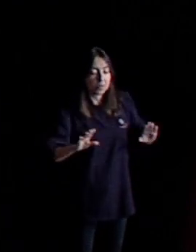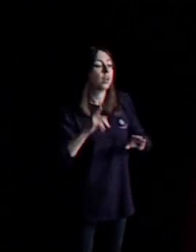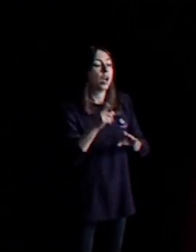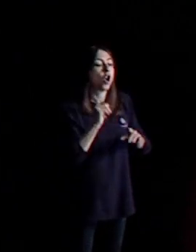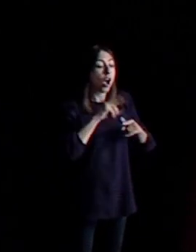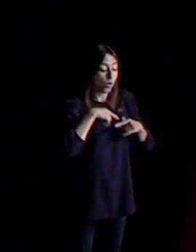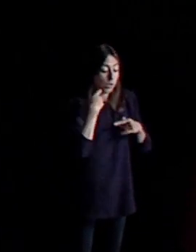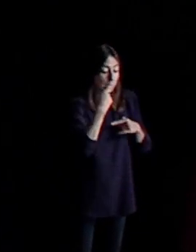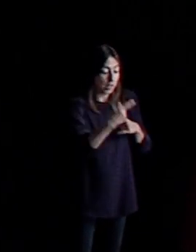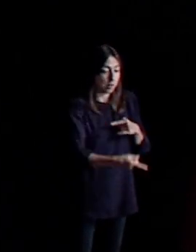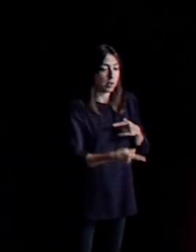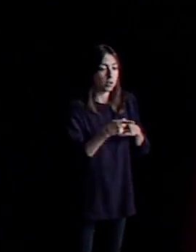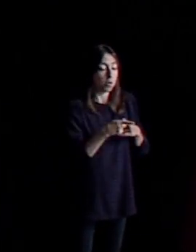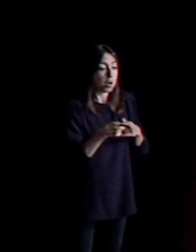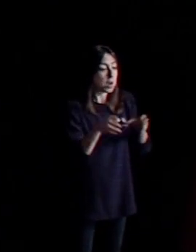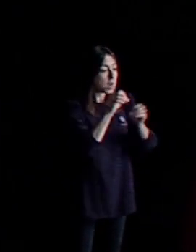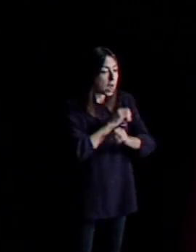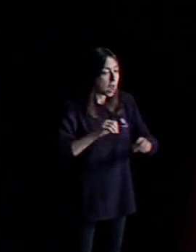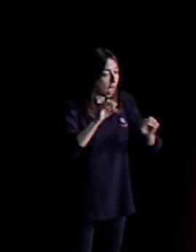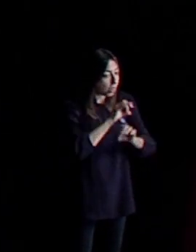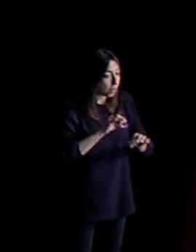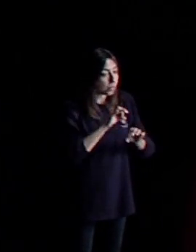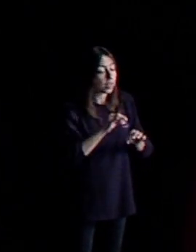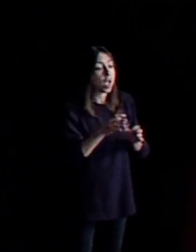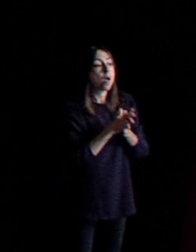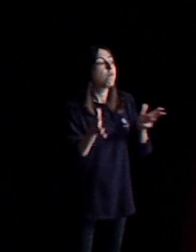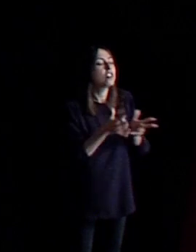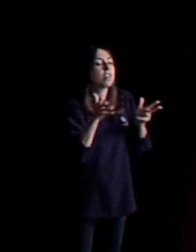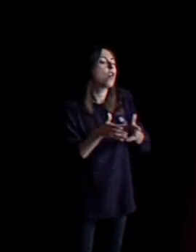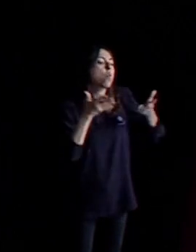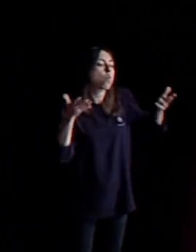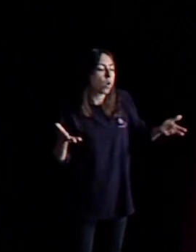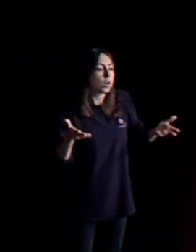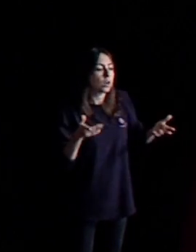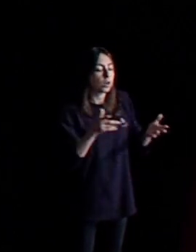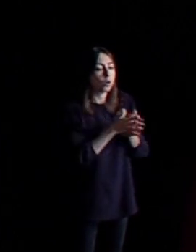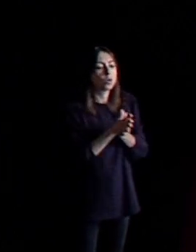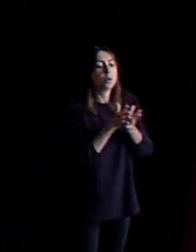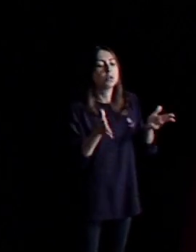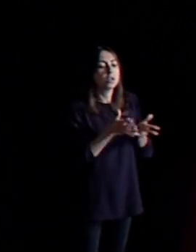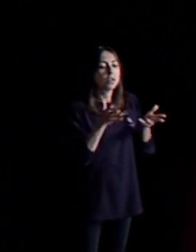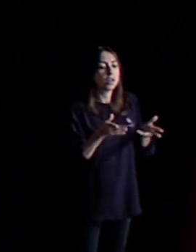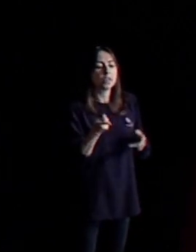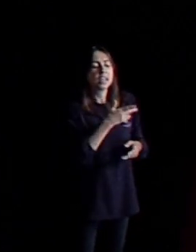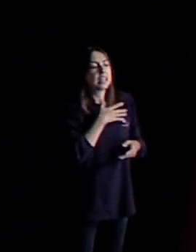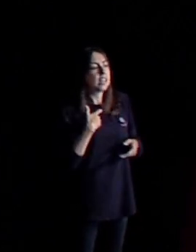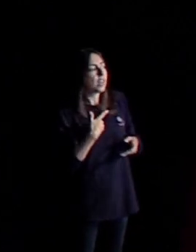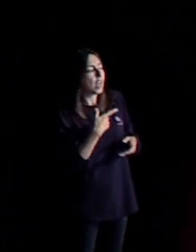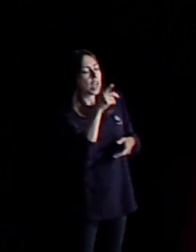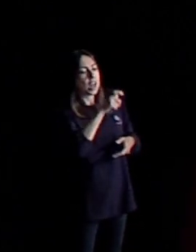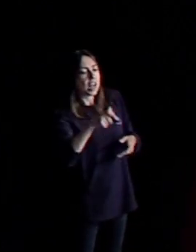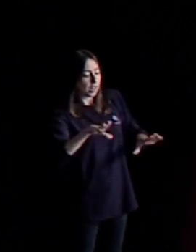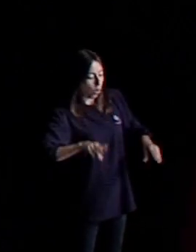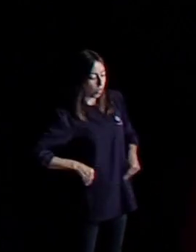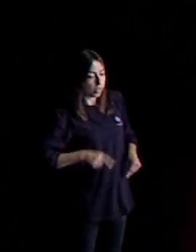precipitan claramente es ninguno. ¿La motivación cuál es? Pues una motivación de ser aceptado por los demás. Pues el chico